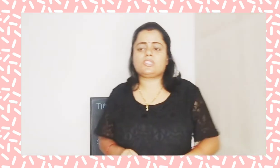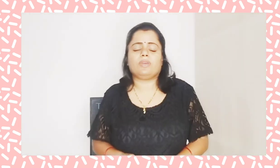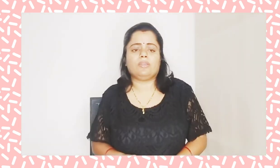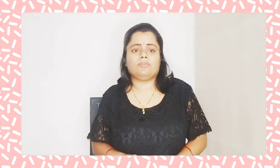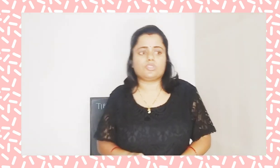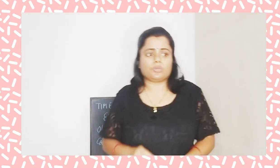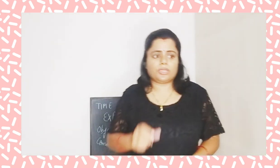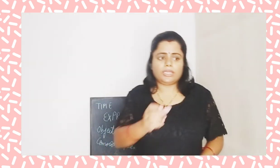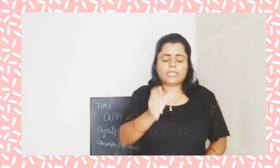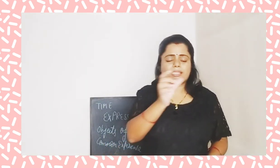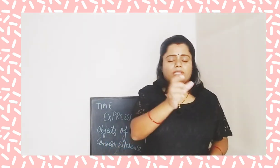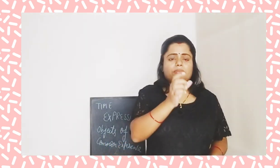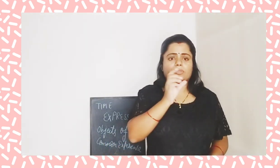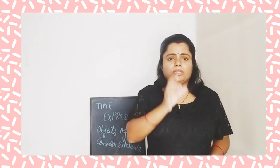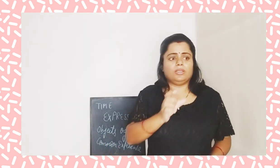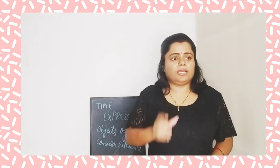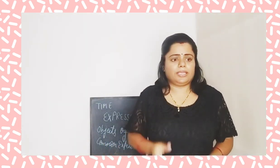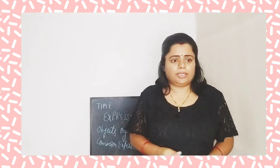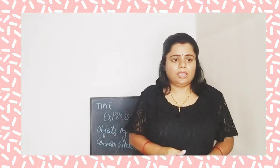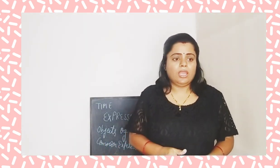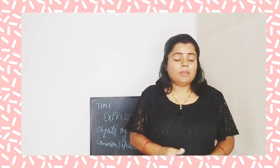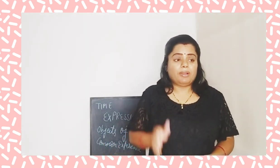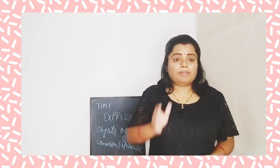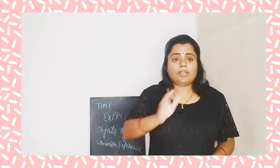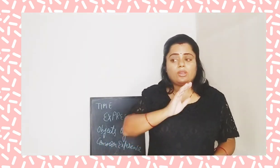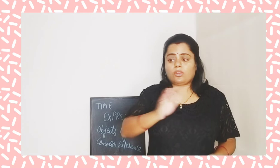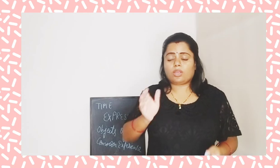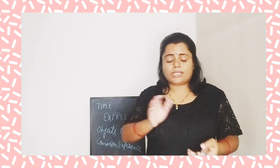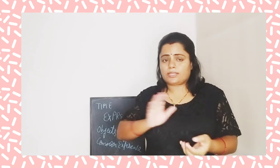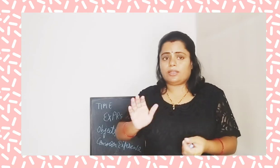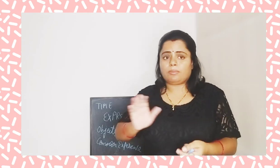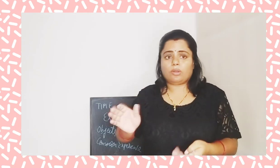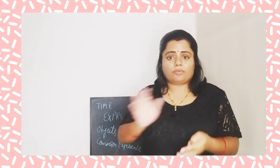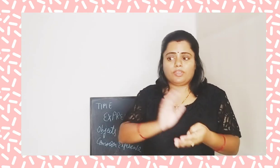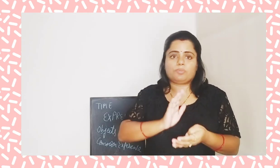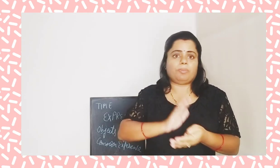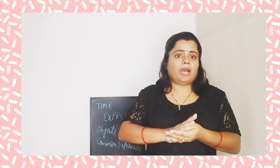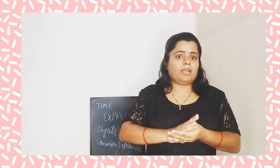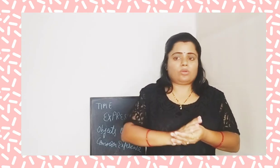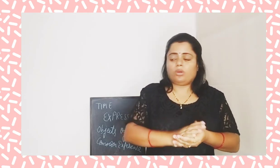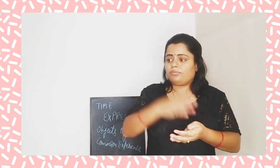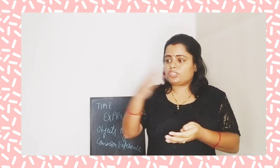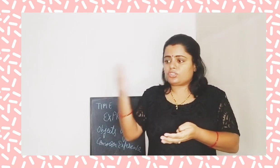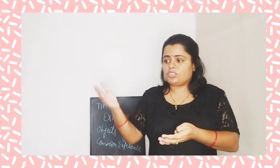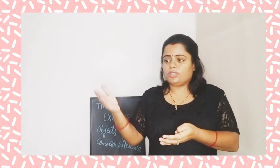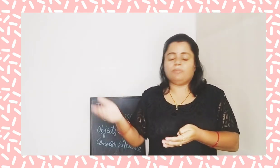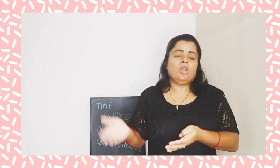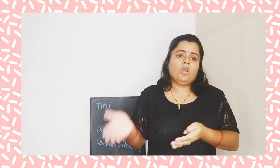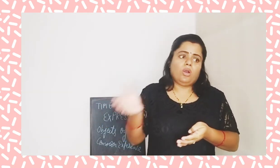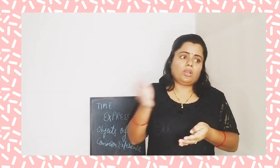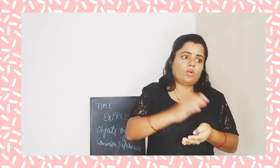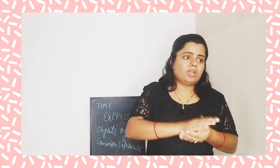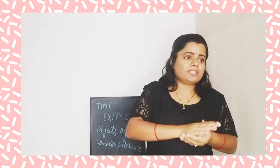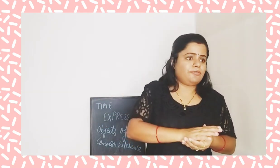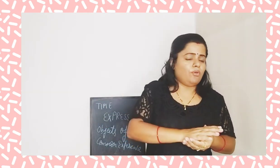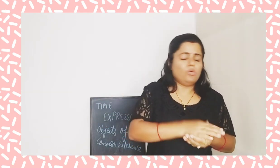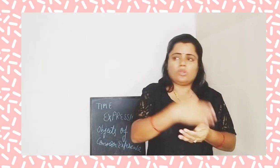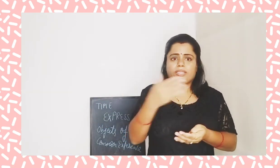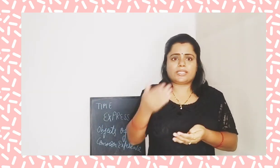वाले वर्ड्स होते हैं, इनके साथ हम द लगाएंगे. बट वी आर नॉट कंसर्न अबाउट विच पार्क और विच जिम और कौन सा फ़ोन और किसका